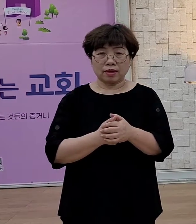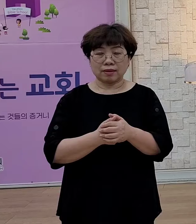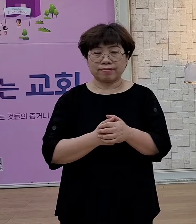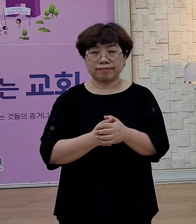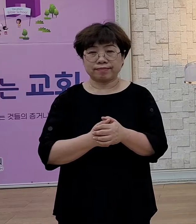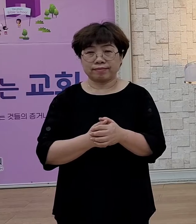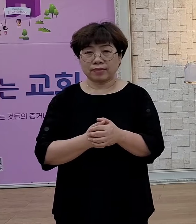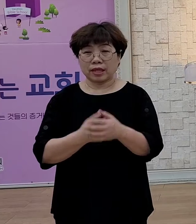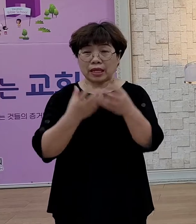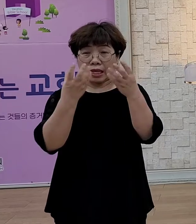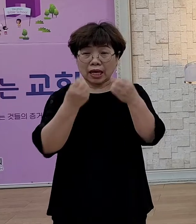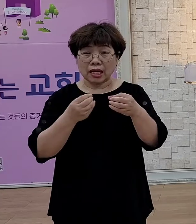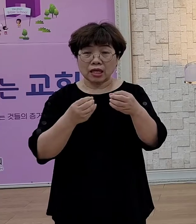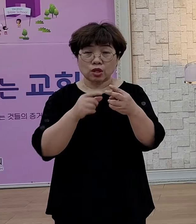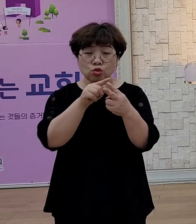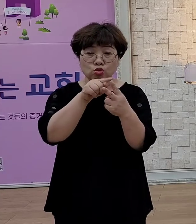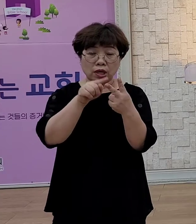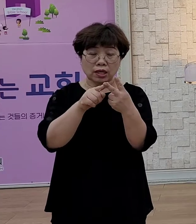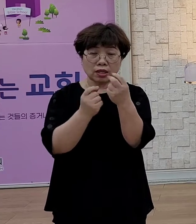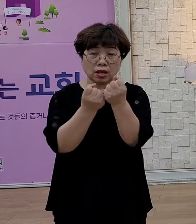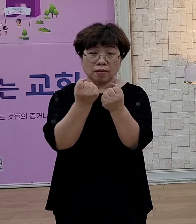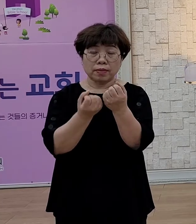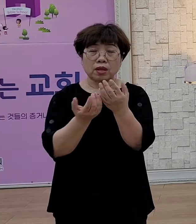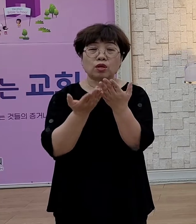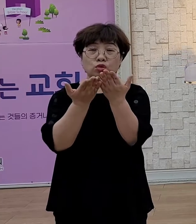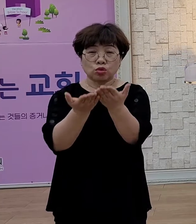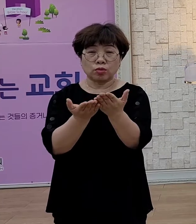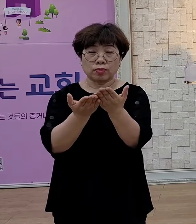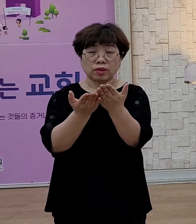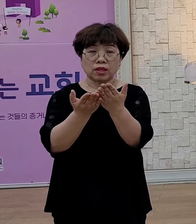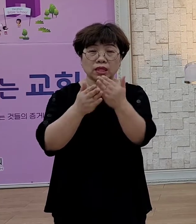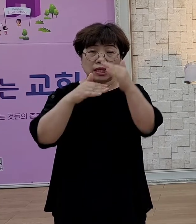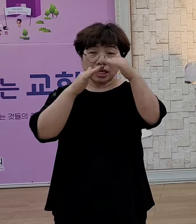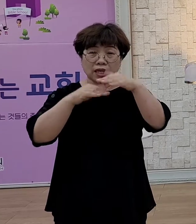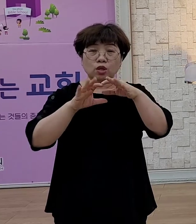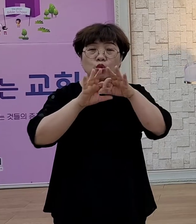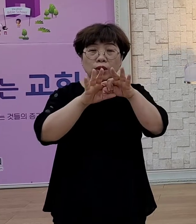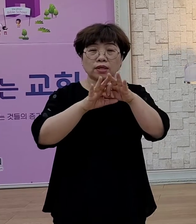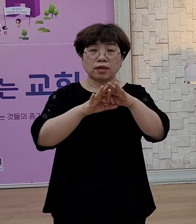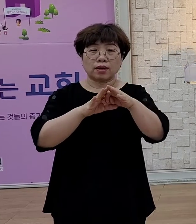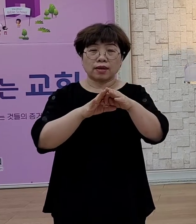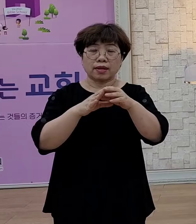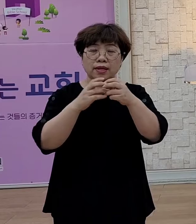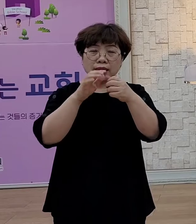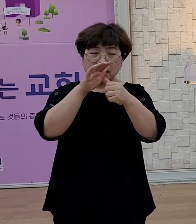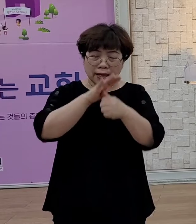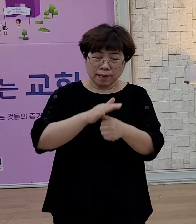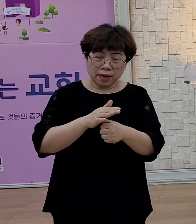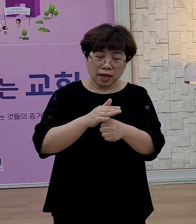참으라가 아니라 예를 들고 있습니다. 어디냐? 여러분 7절에 지금 펴놨죠. 자,